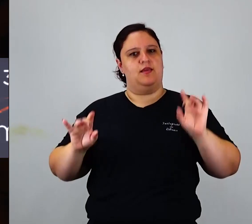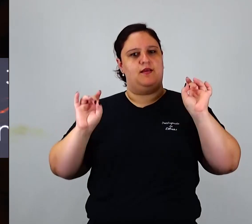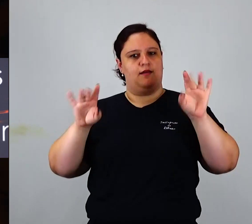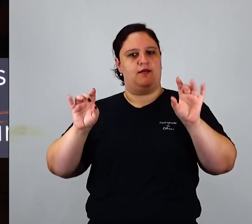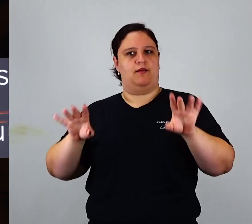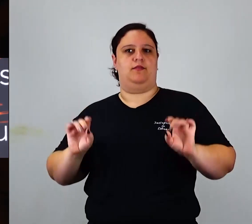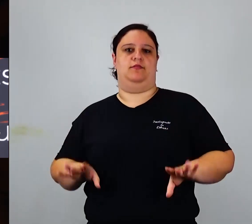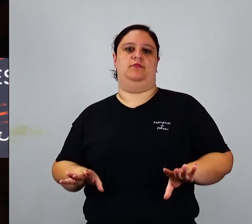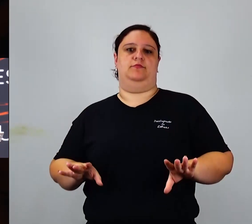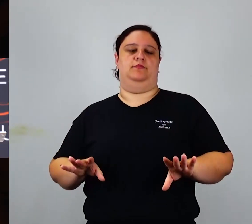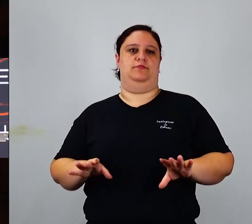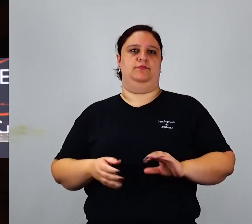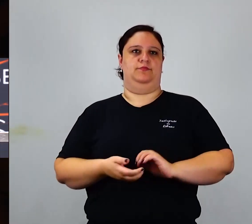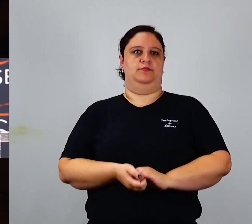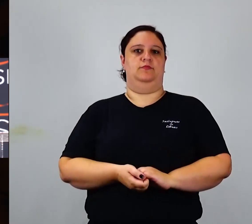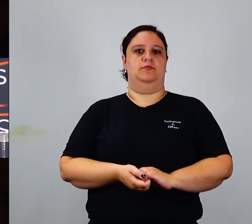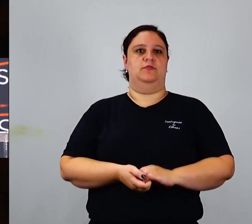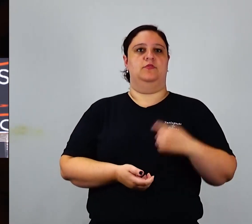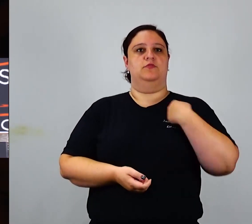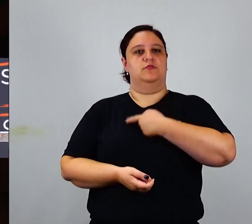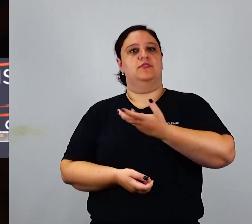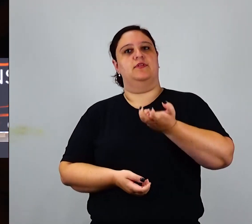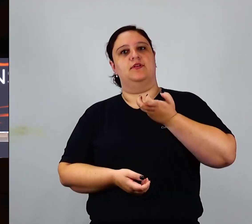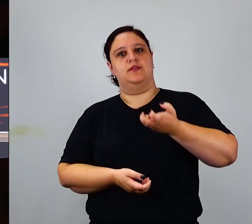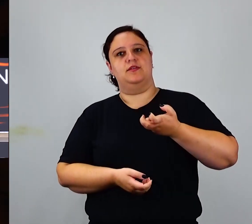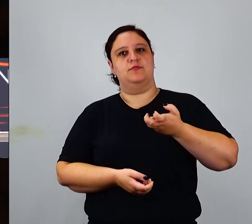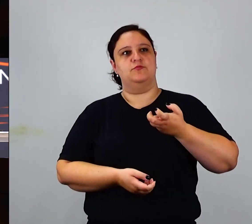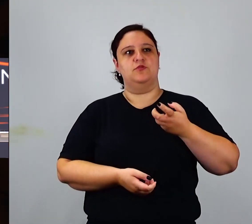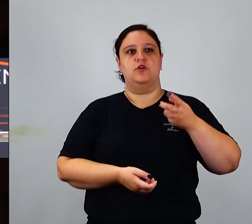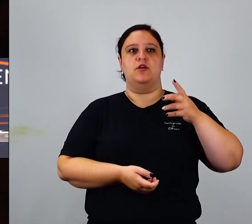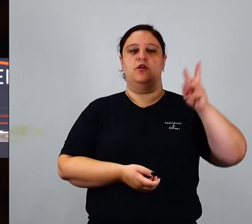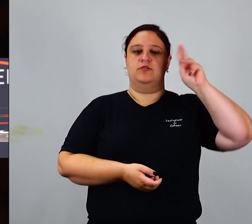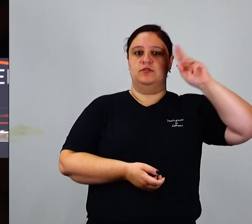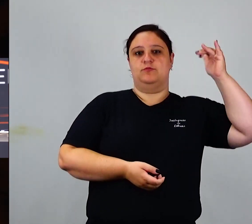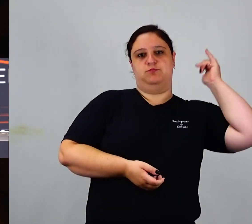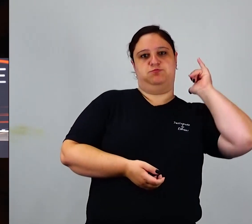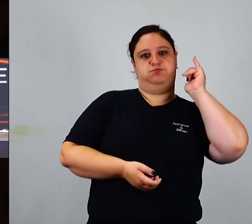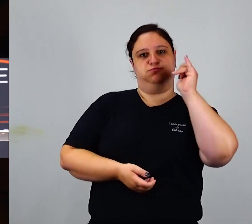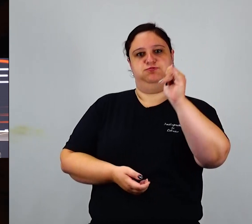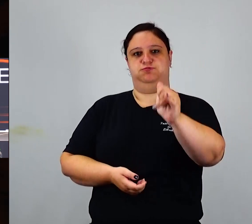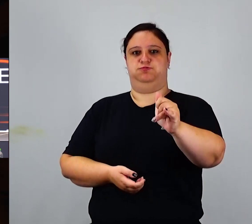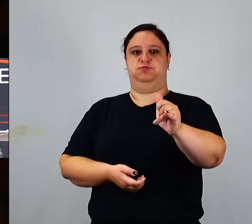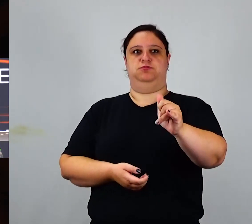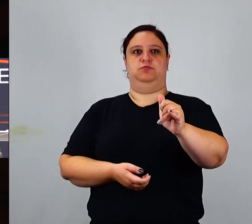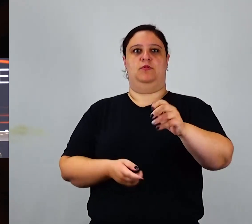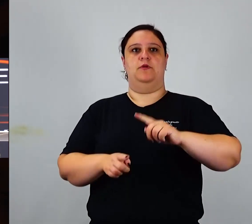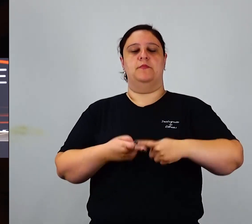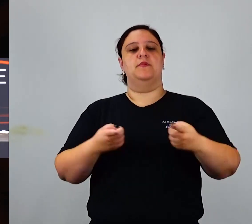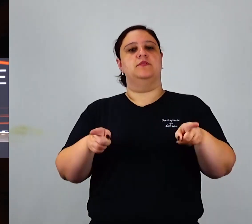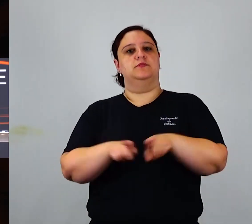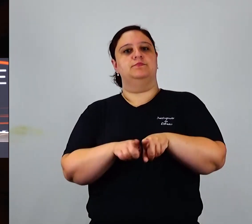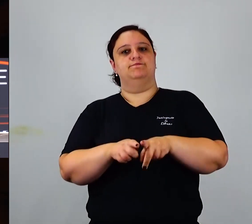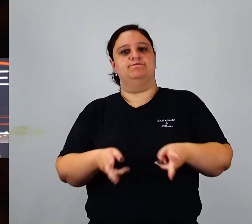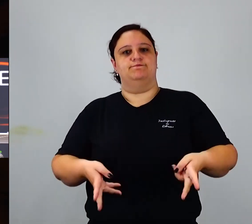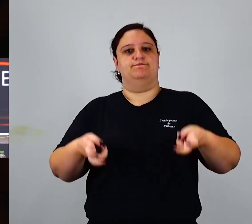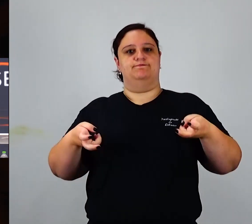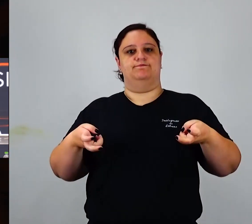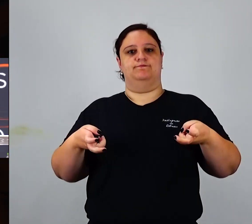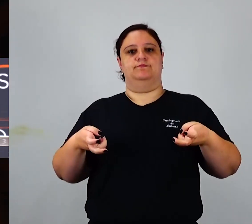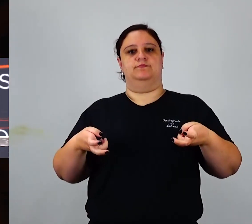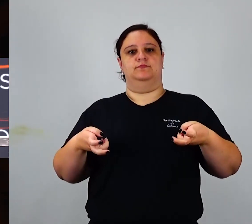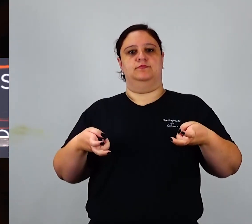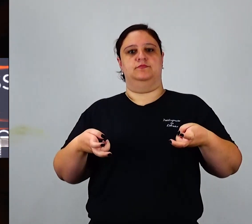Nós esperamos que o Senhor tenha podido falar com vocês, mas também temos percebido